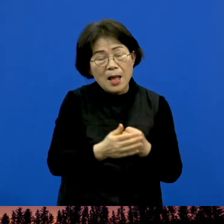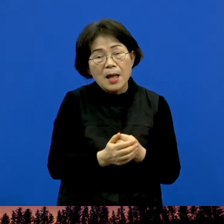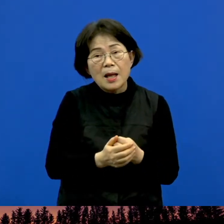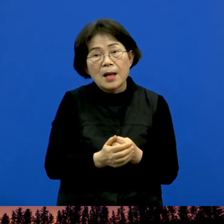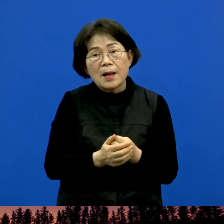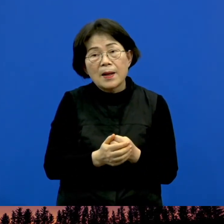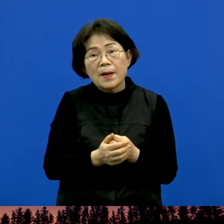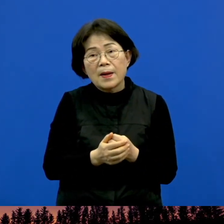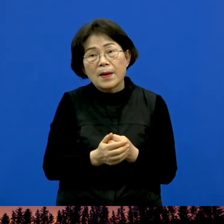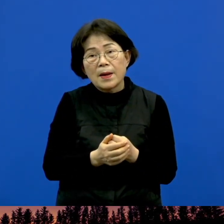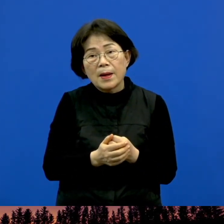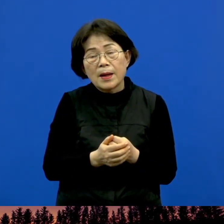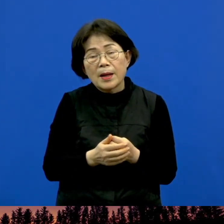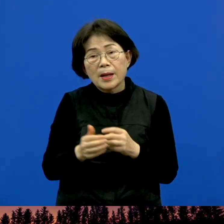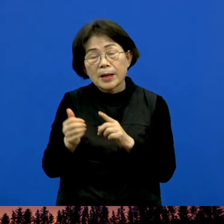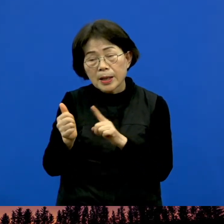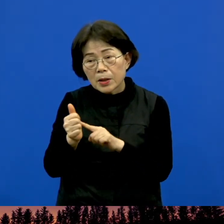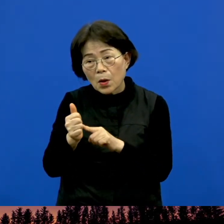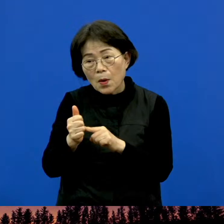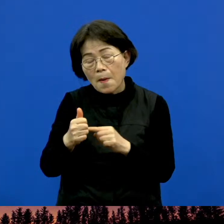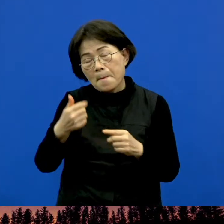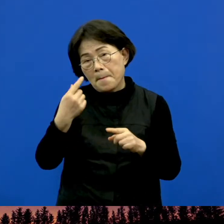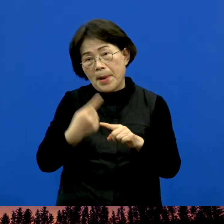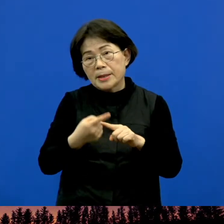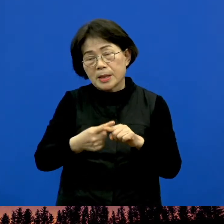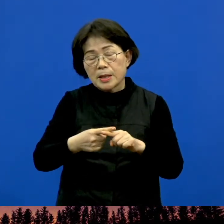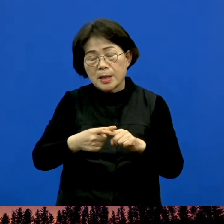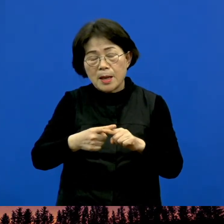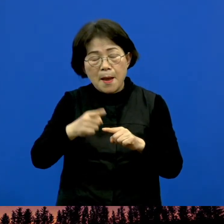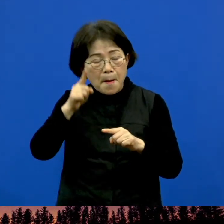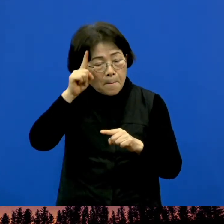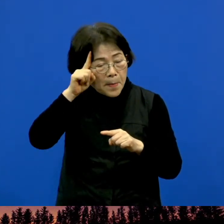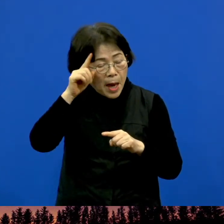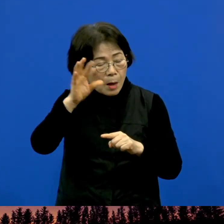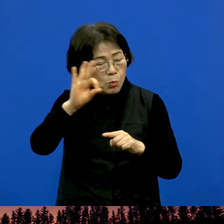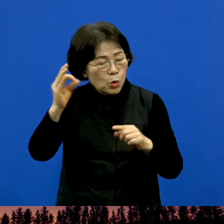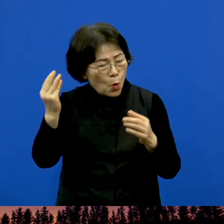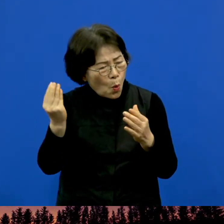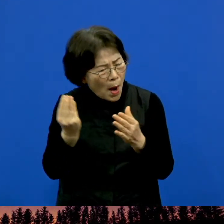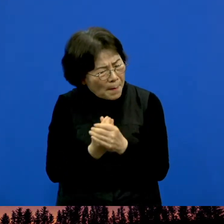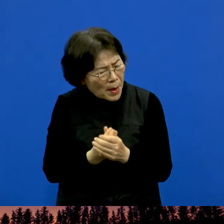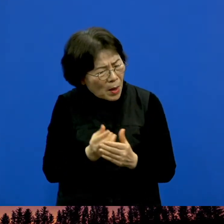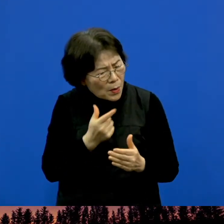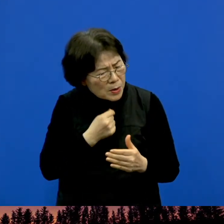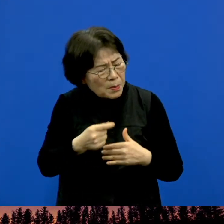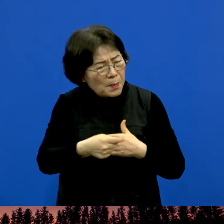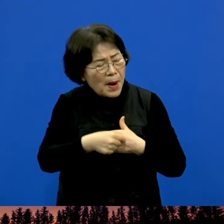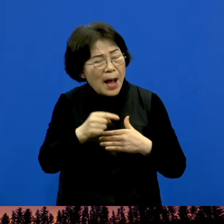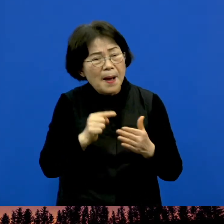그런데 그 레오나르도 다빈치도 마찬가지예요. 완벽의 충동이 있는 거예요.